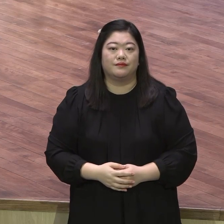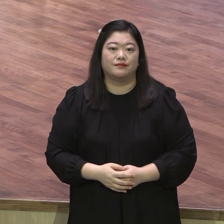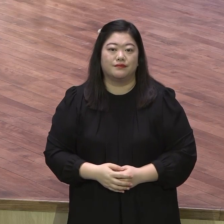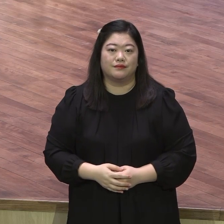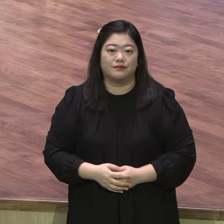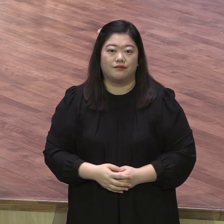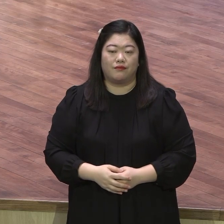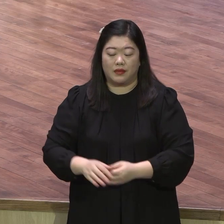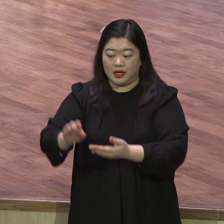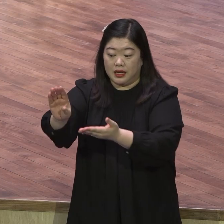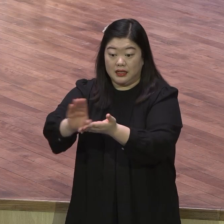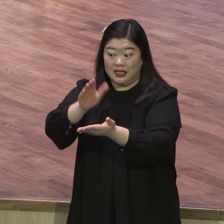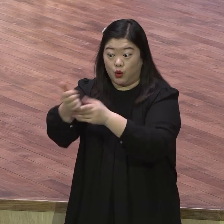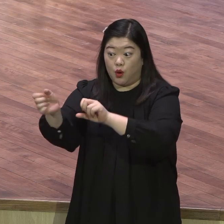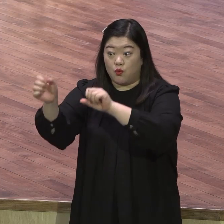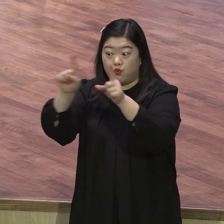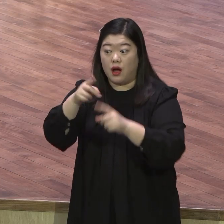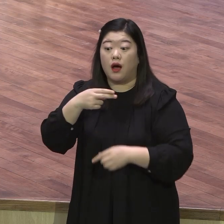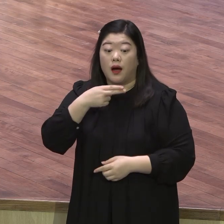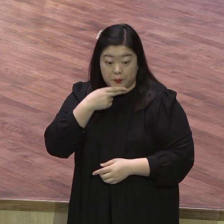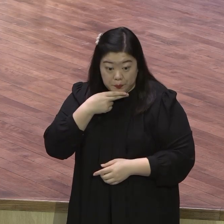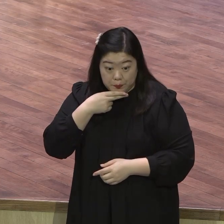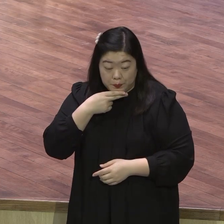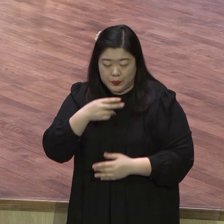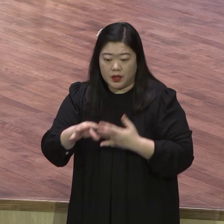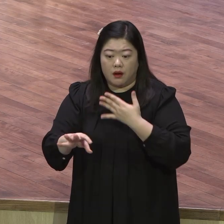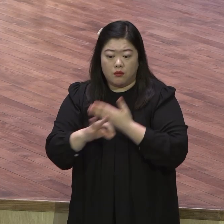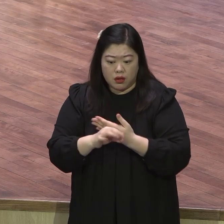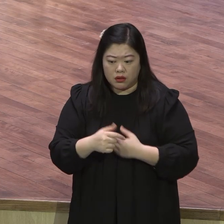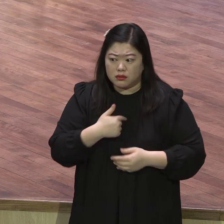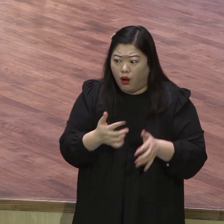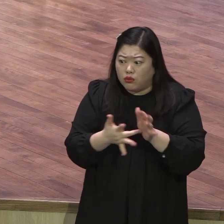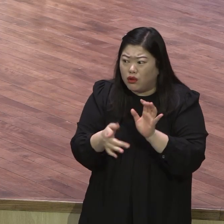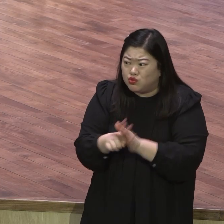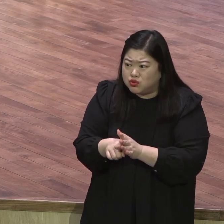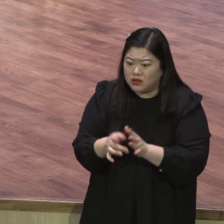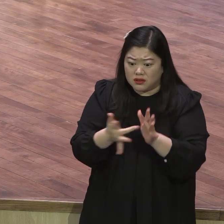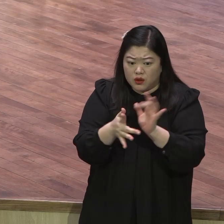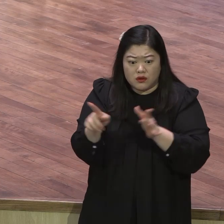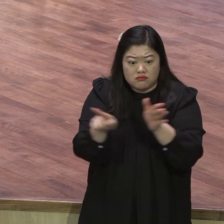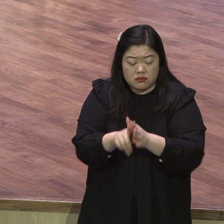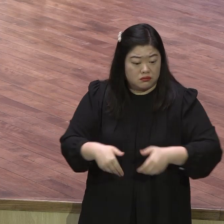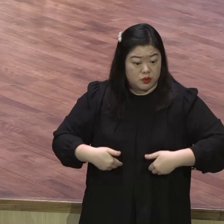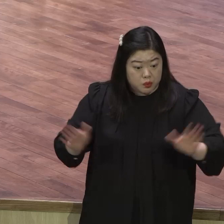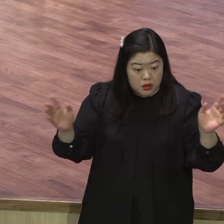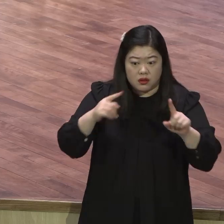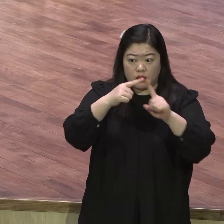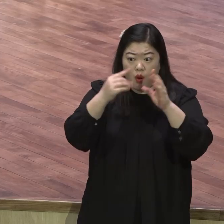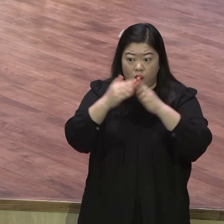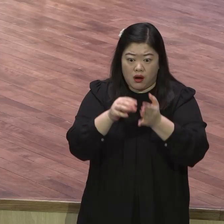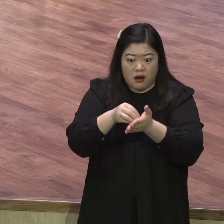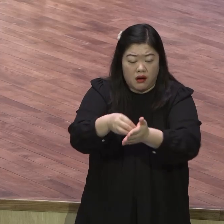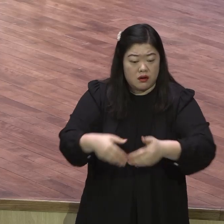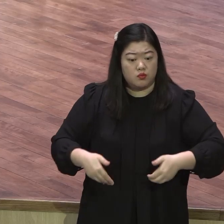그리스도가 부활하지 않았다 하면 우리가 예수 믿을 필요도 없고 교회 날 필요도 없고